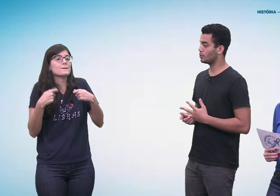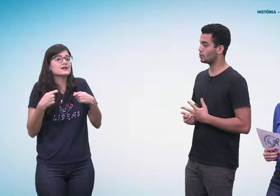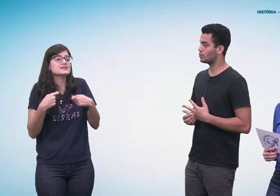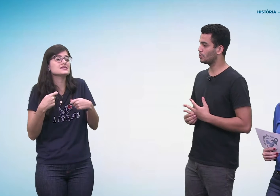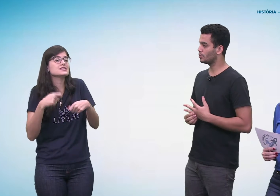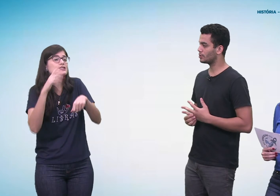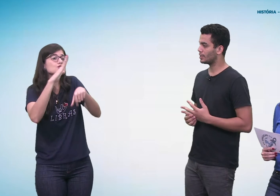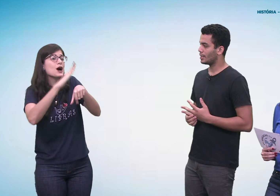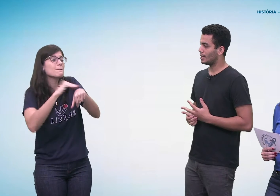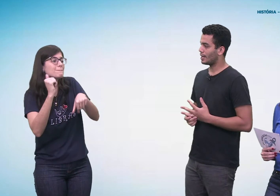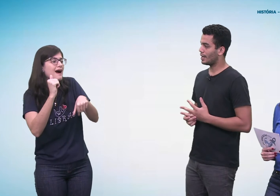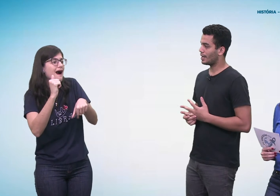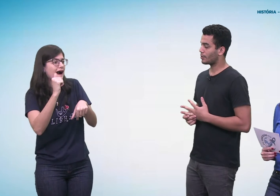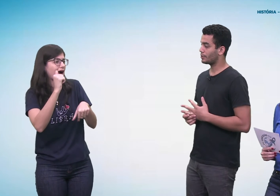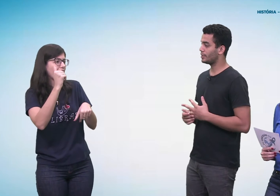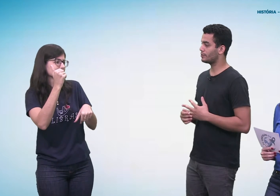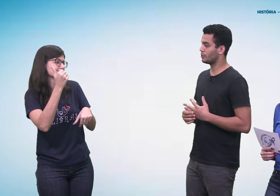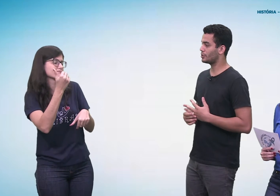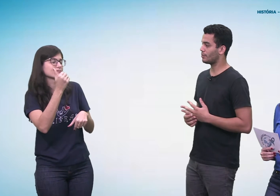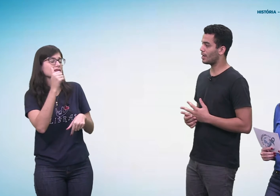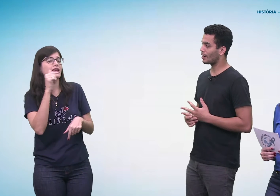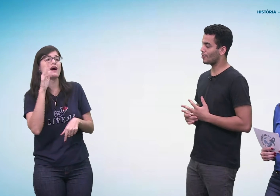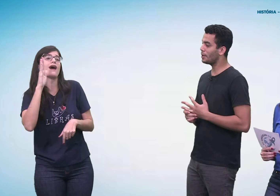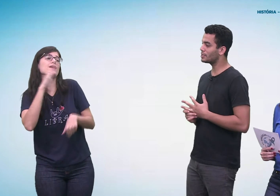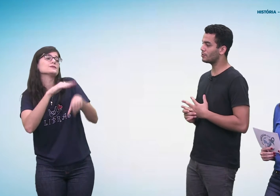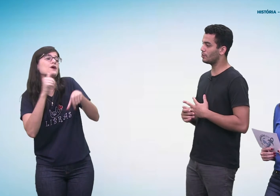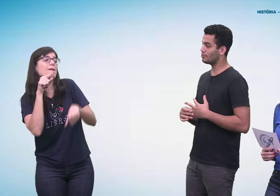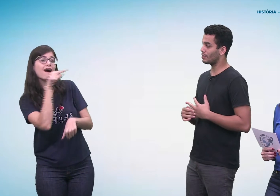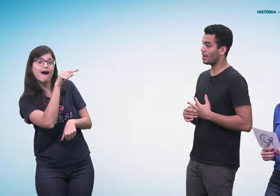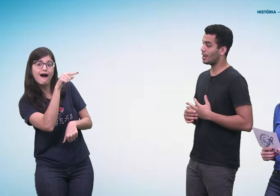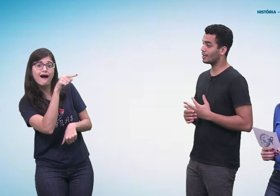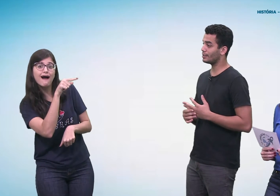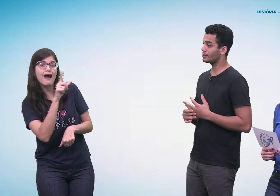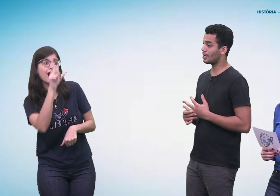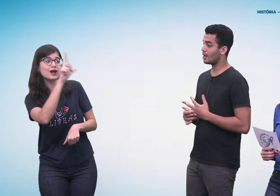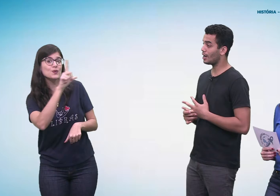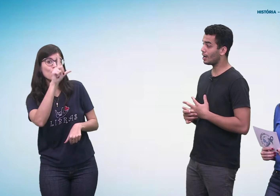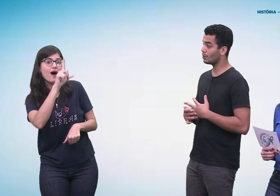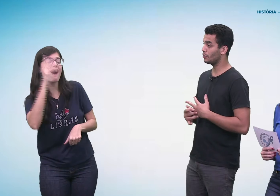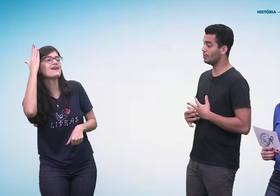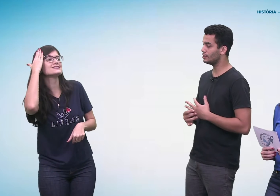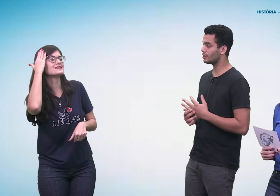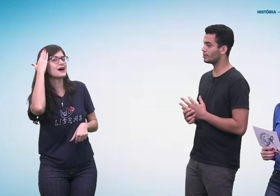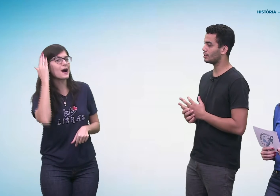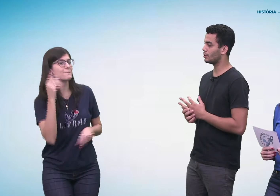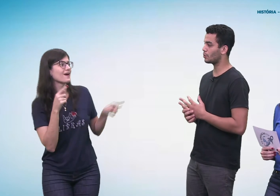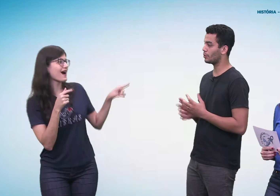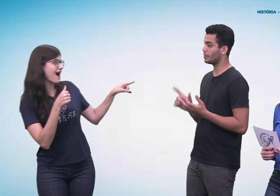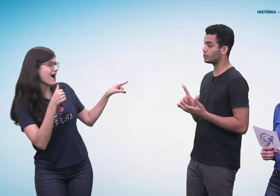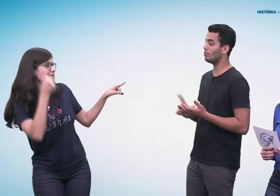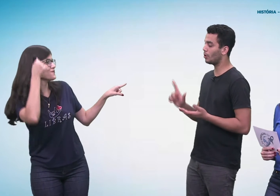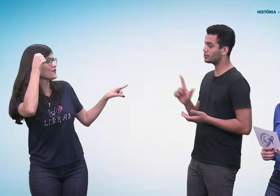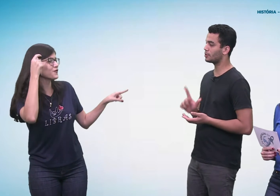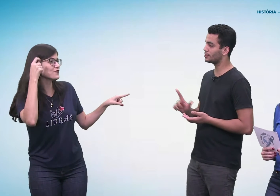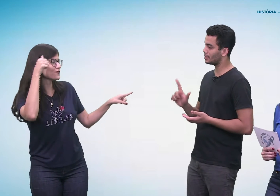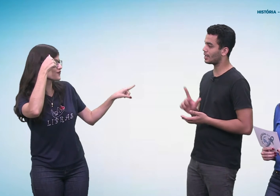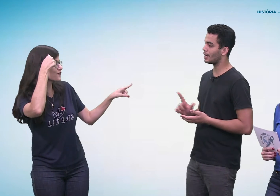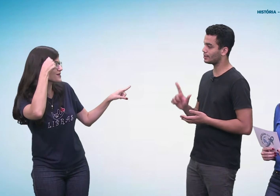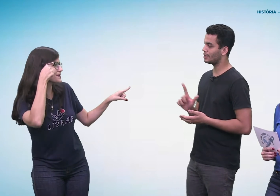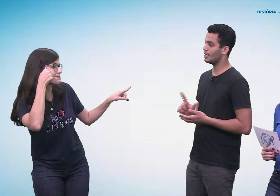os surdos, quando eles vão chamar, como eles vão gritar, Luísa, entendeu? Quando eles só mostram os sinais